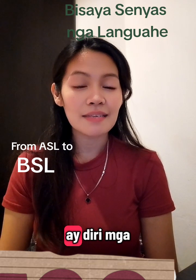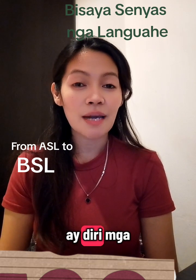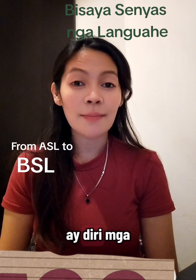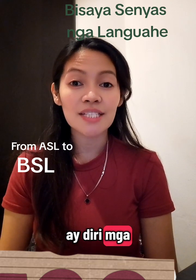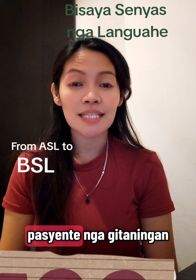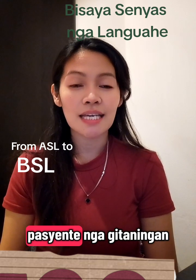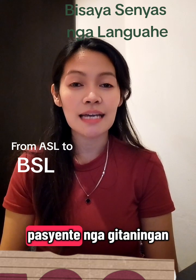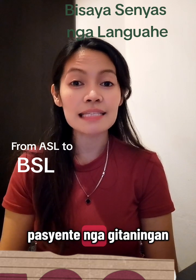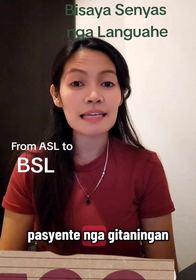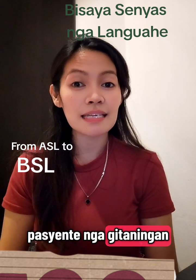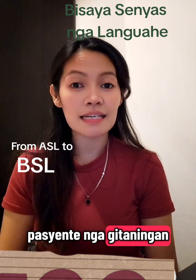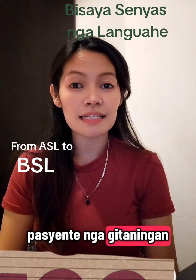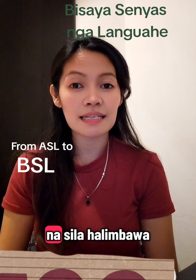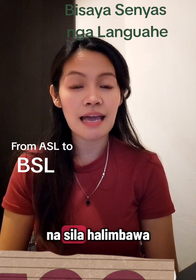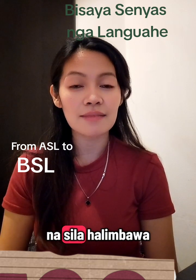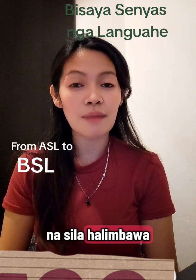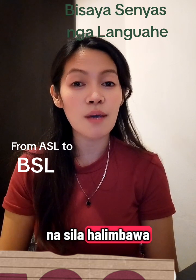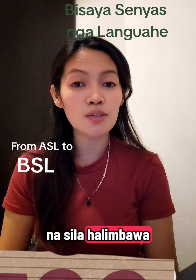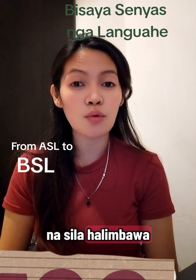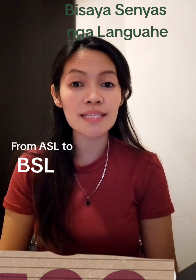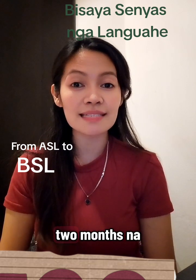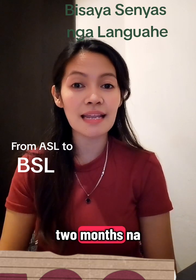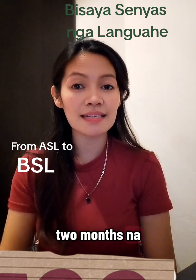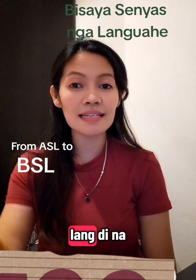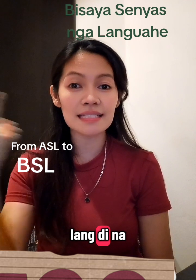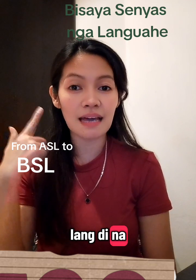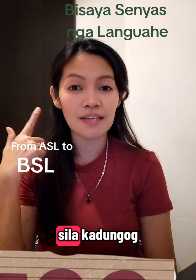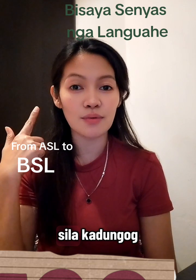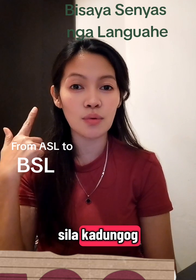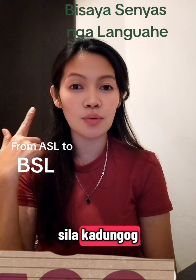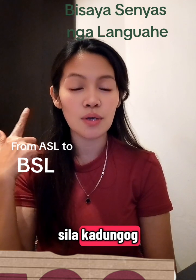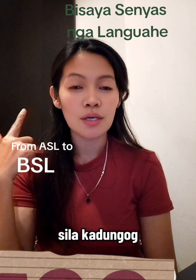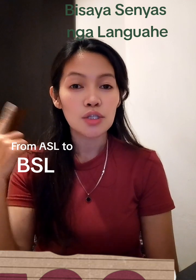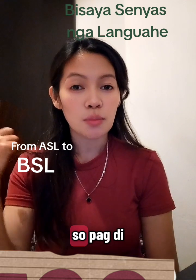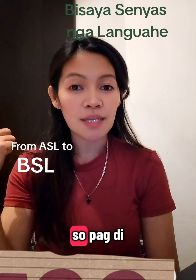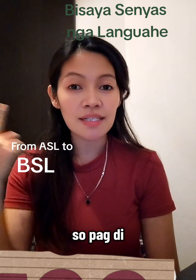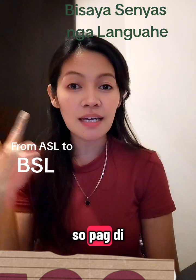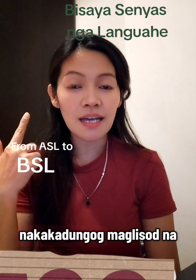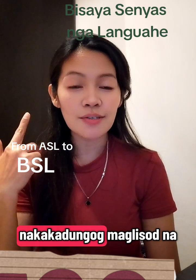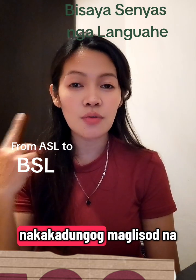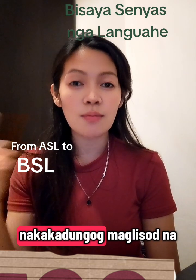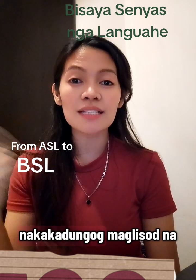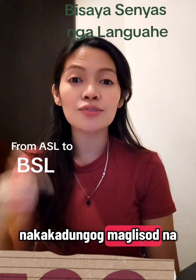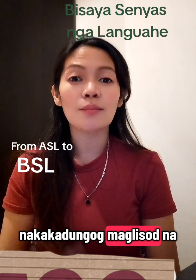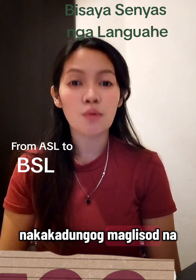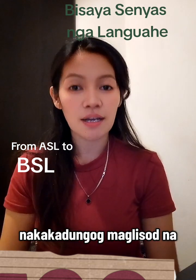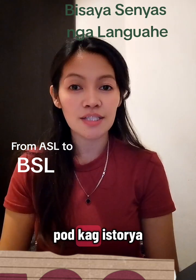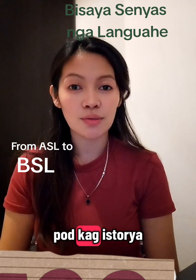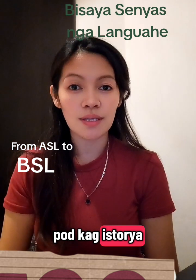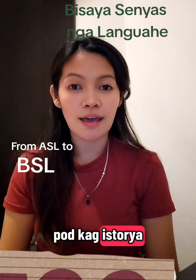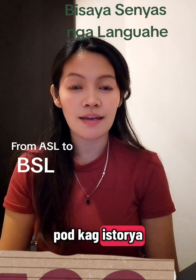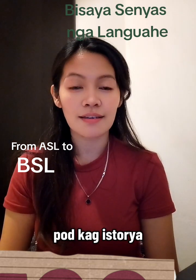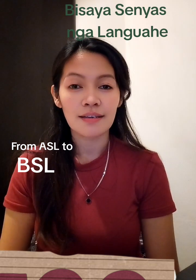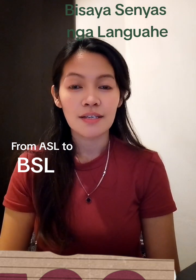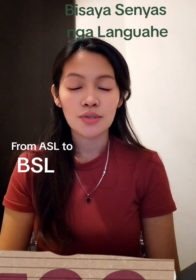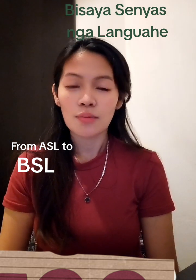mga pasyente nga gitaningan na sila, halimbawa 2 months na lang di na sila kadungog. So pag di nakakadungog maglisod na po kag istorya. So